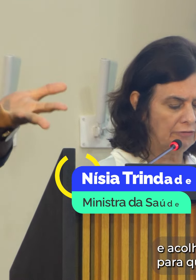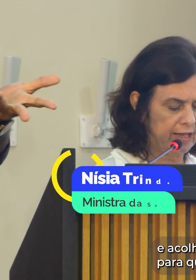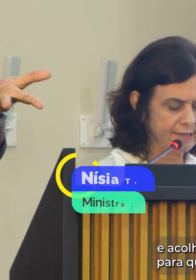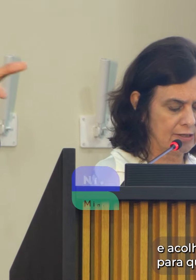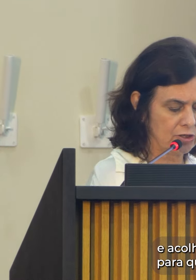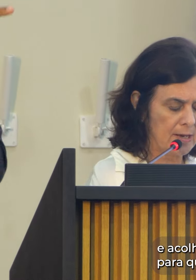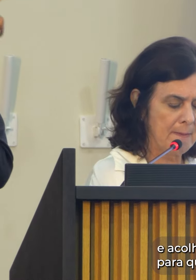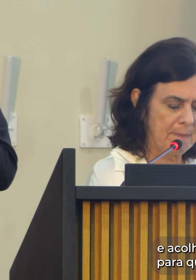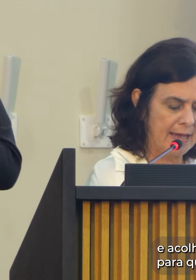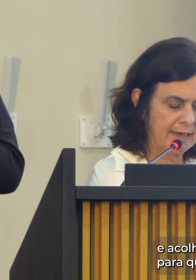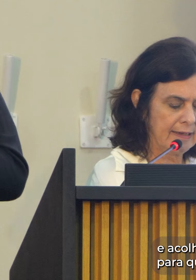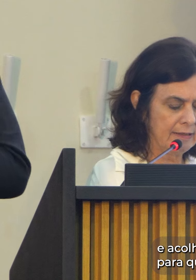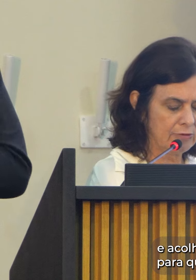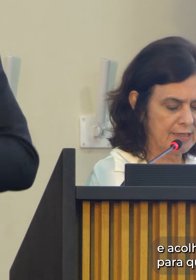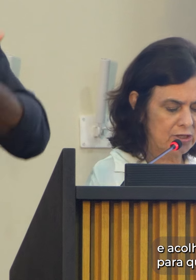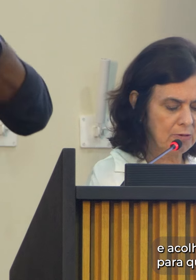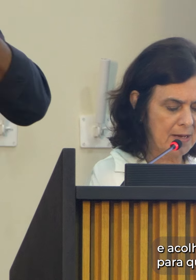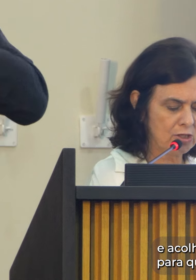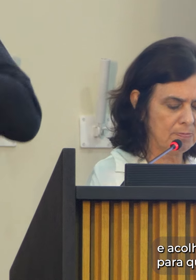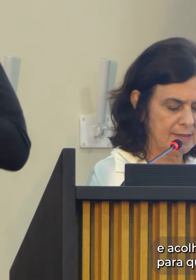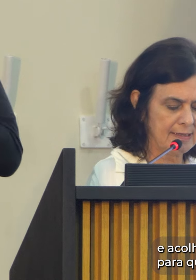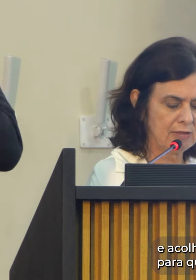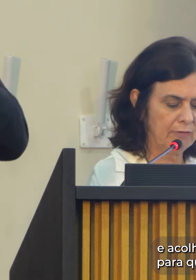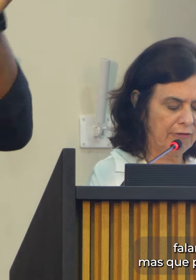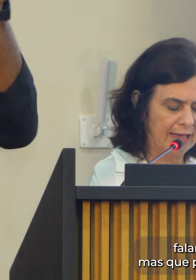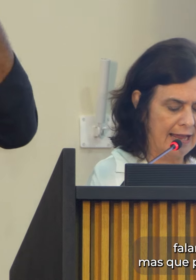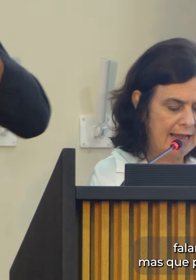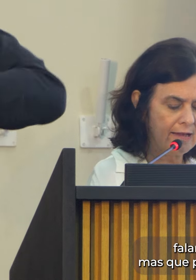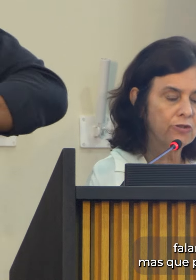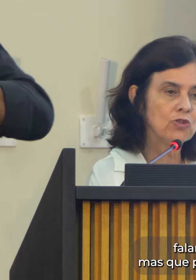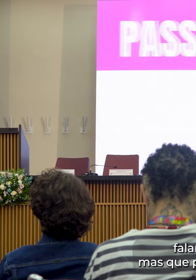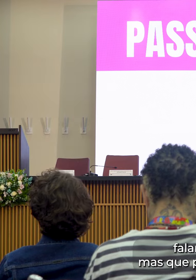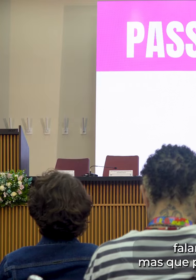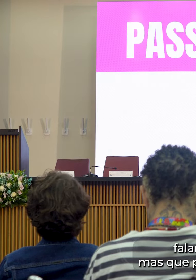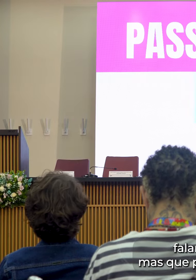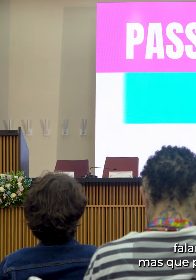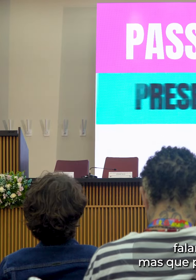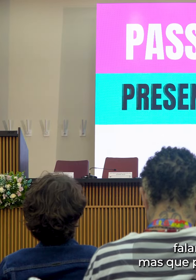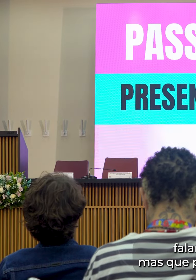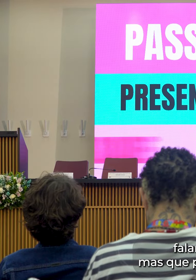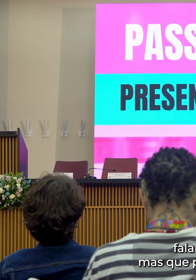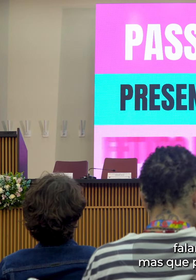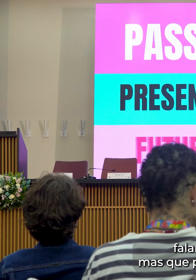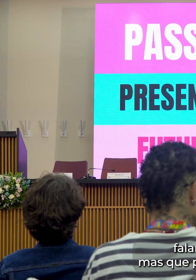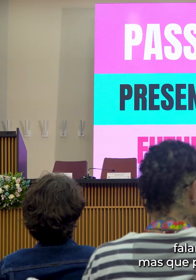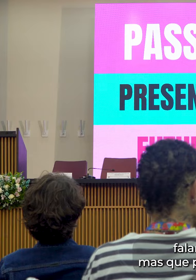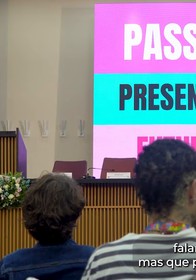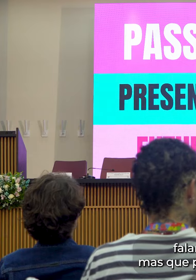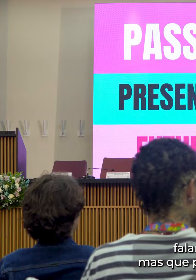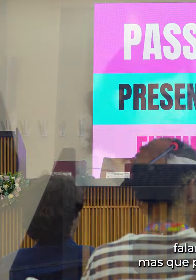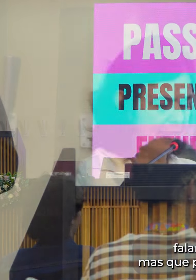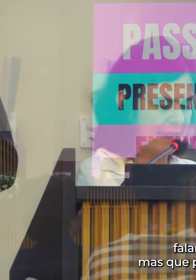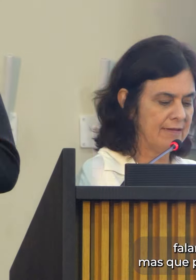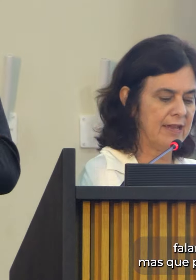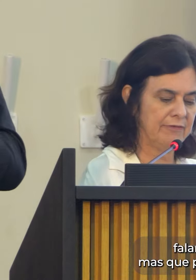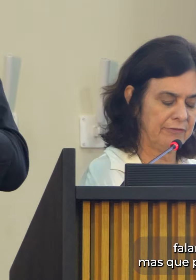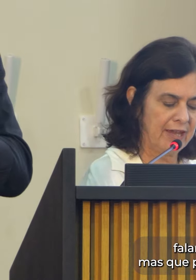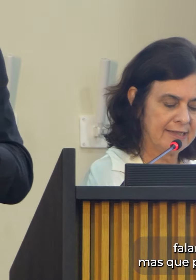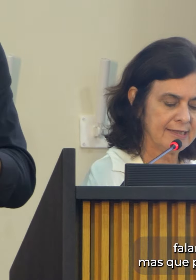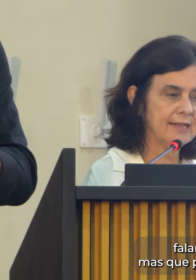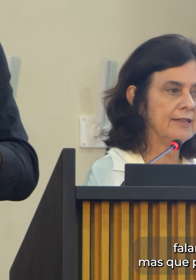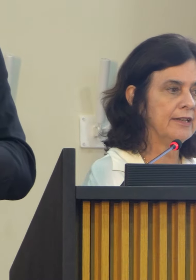diversas vivências, para que não seja mais preciso falar sobre sobrevivência, mas que possamos falar